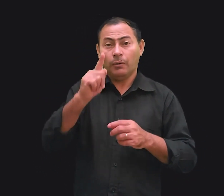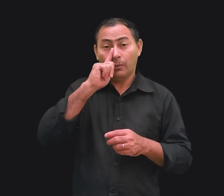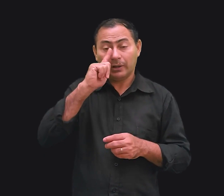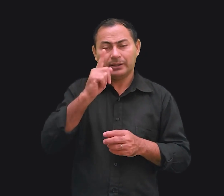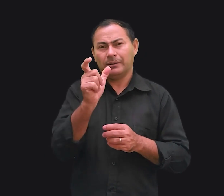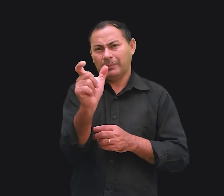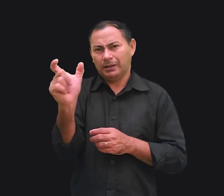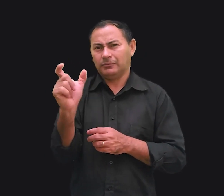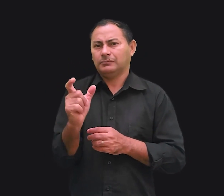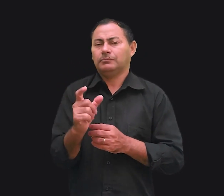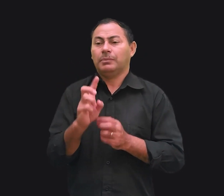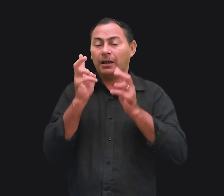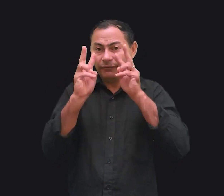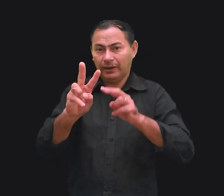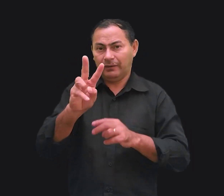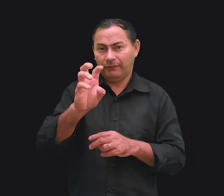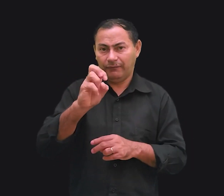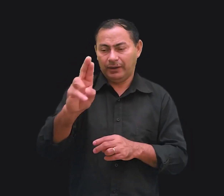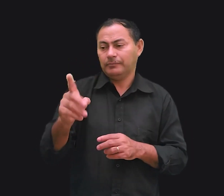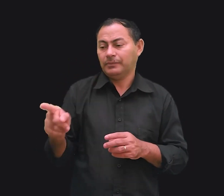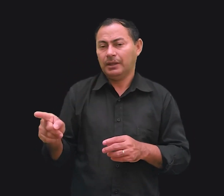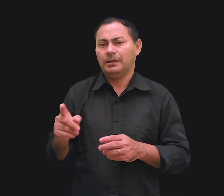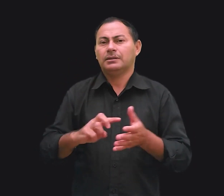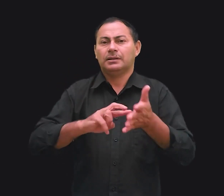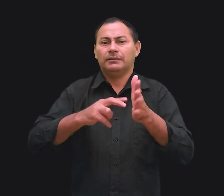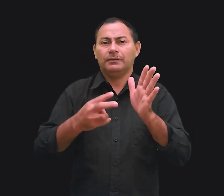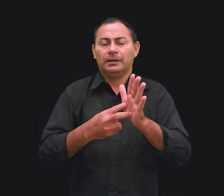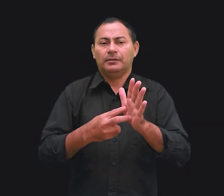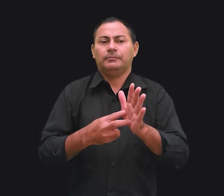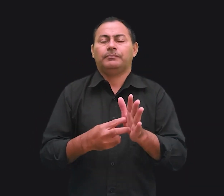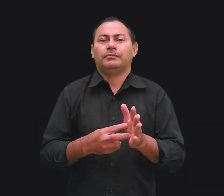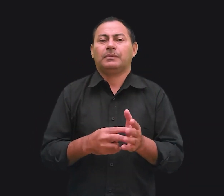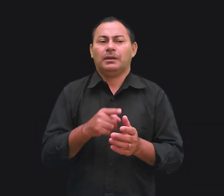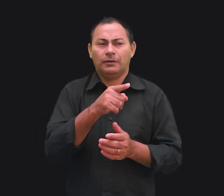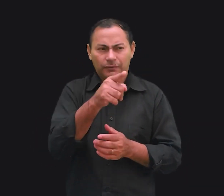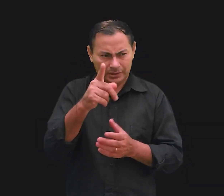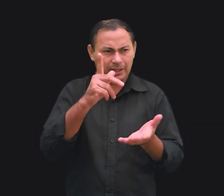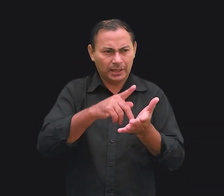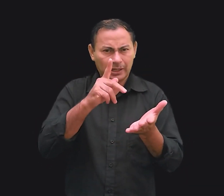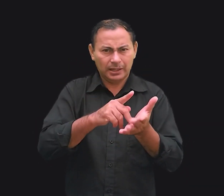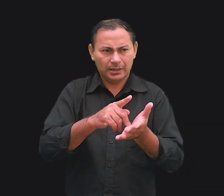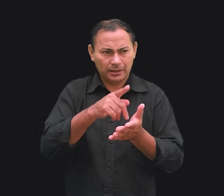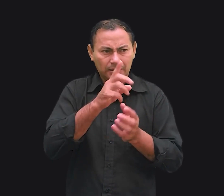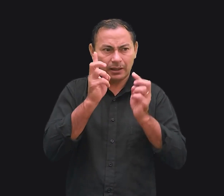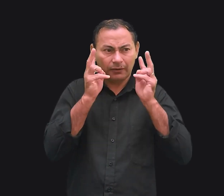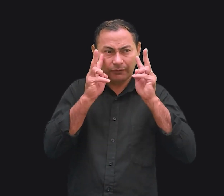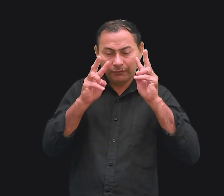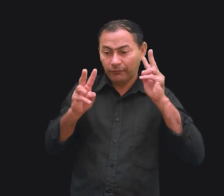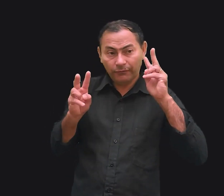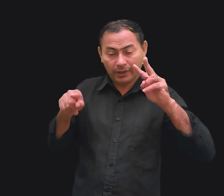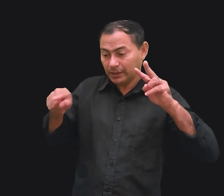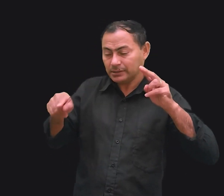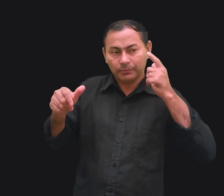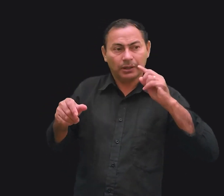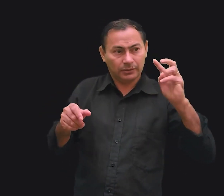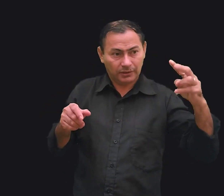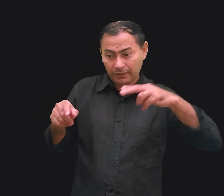O grego tem muitas palavras para ver, e essa significava, você realmente está vendo esta